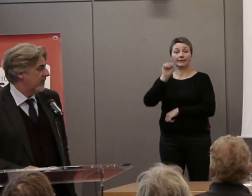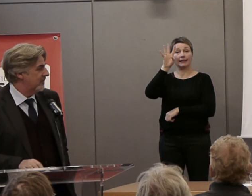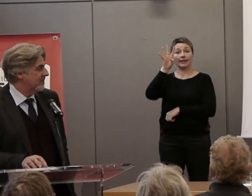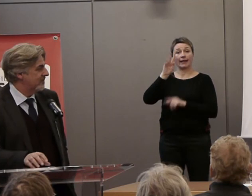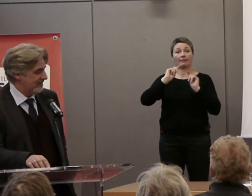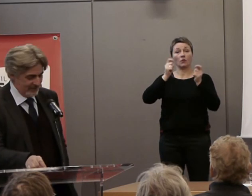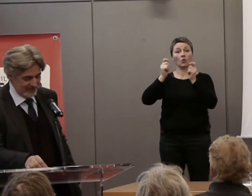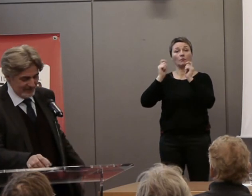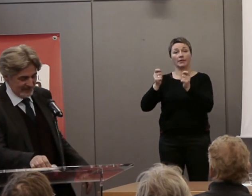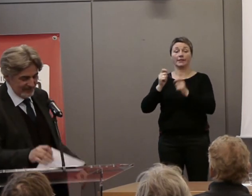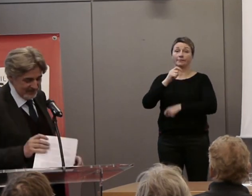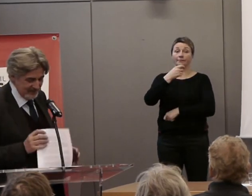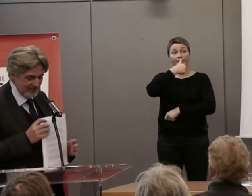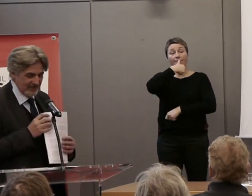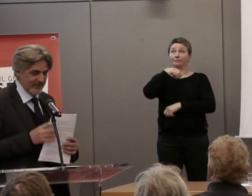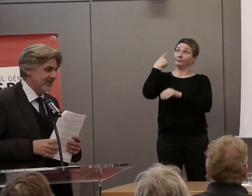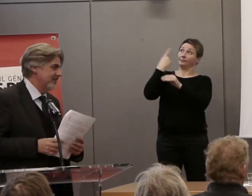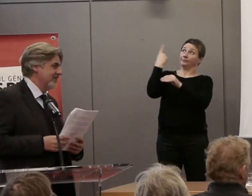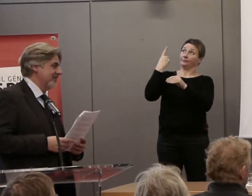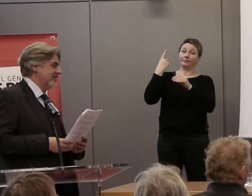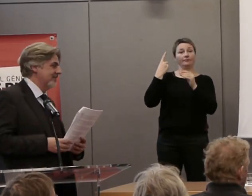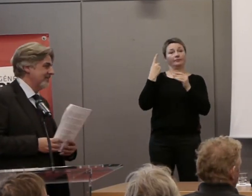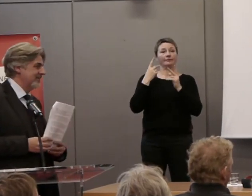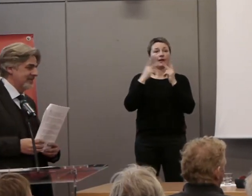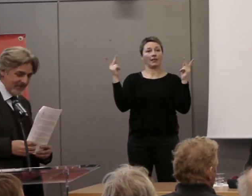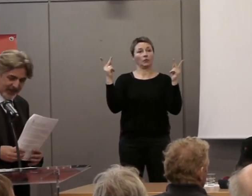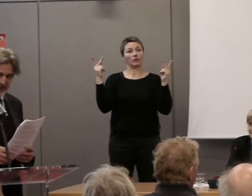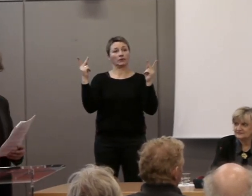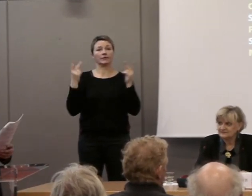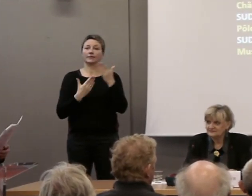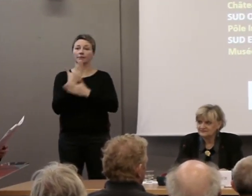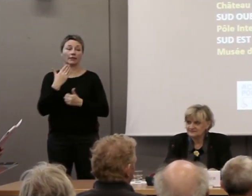Merci Bernard, je pense qu'on aura des surprises pour le département 67. D'accord.